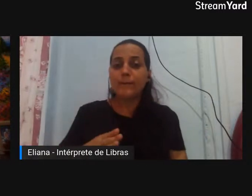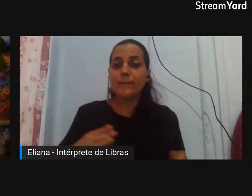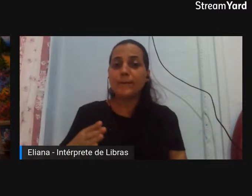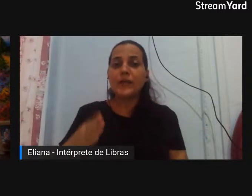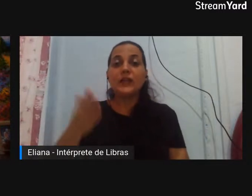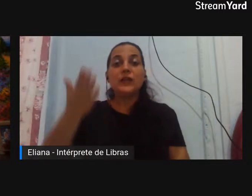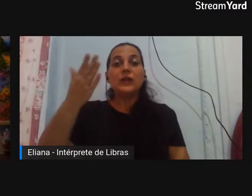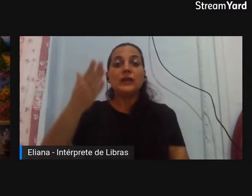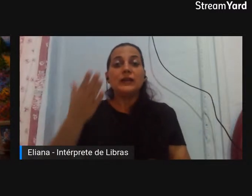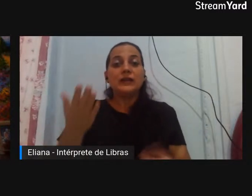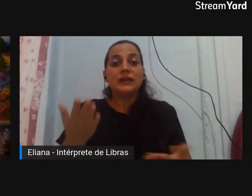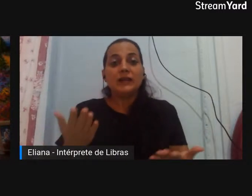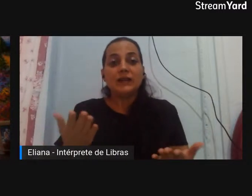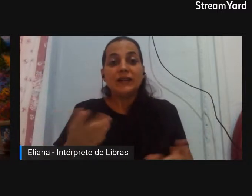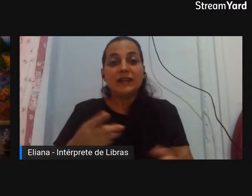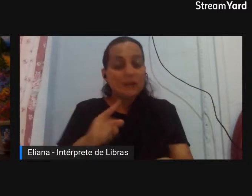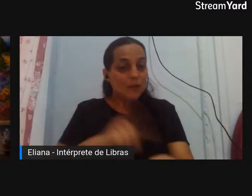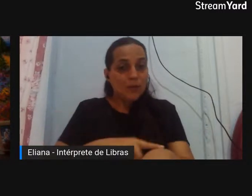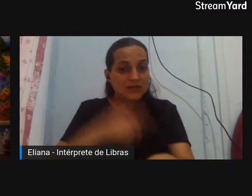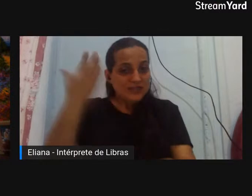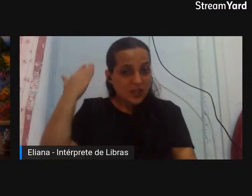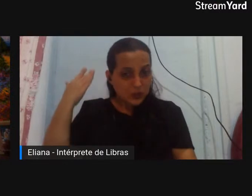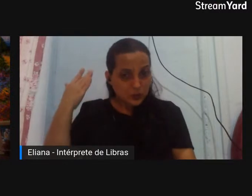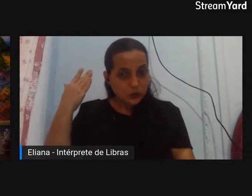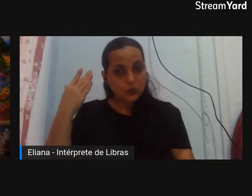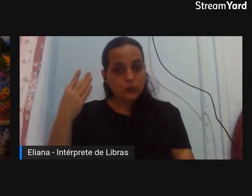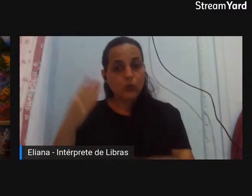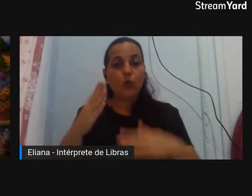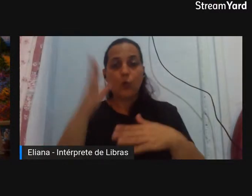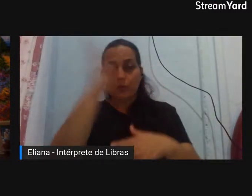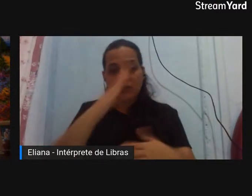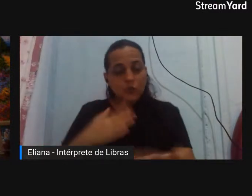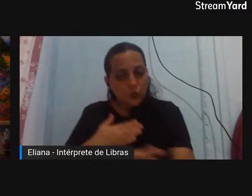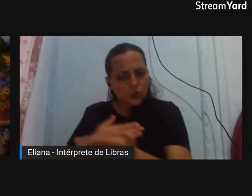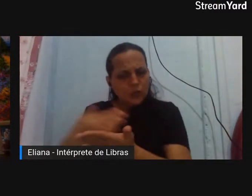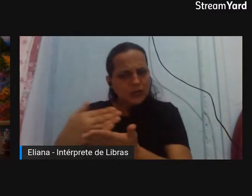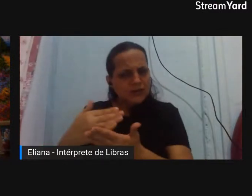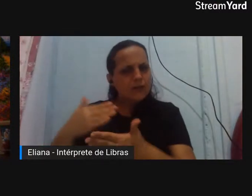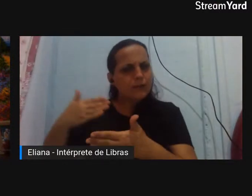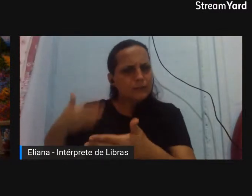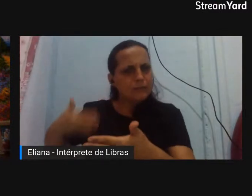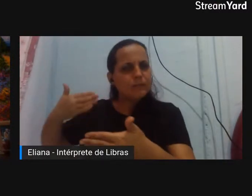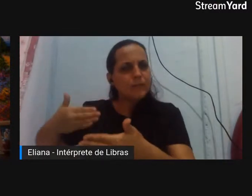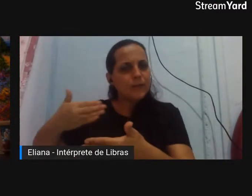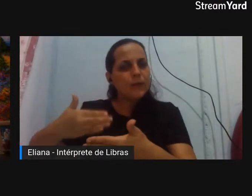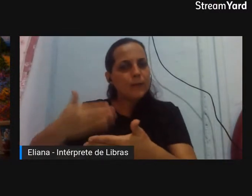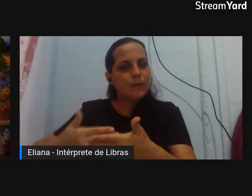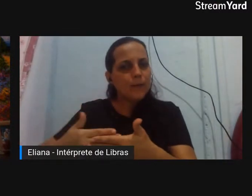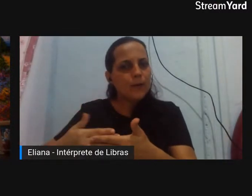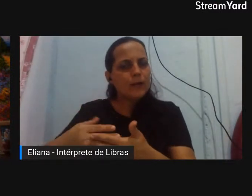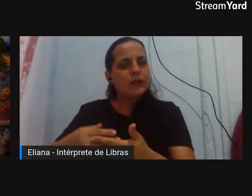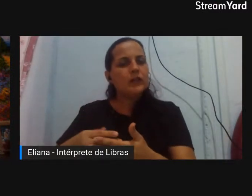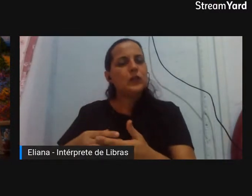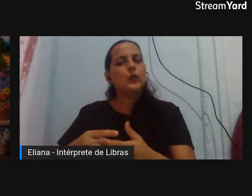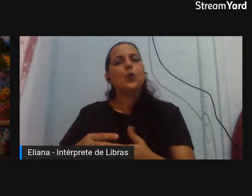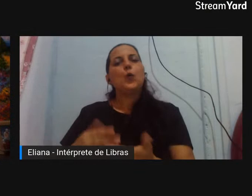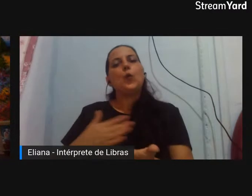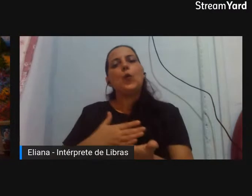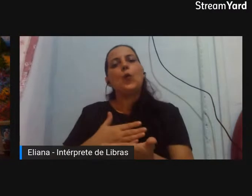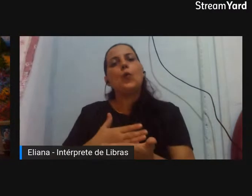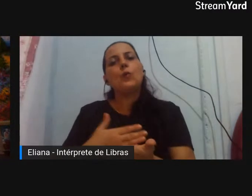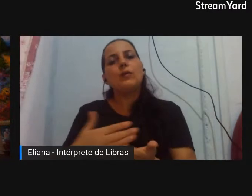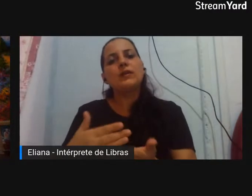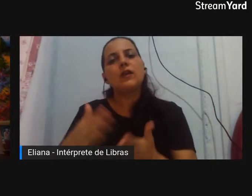começava a construir um caminho soberano e